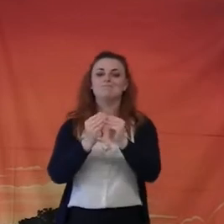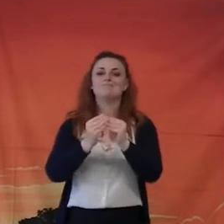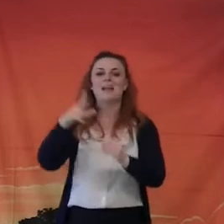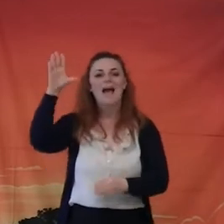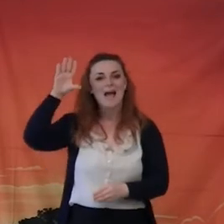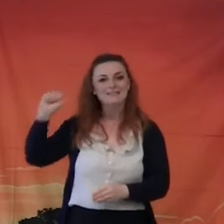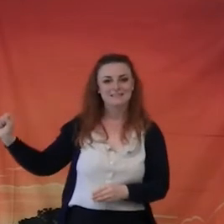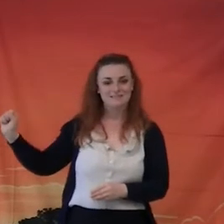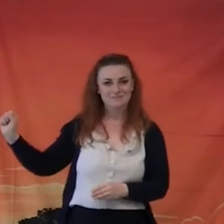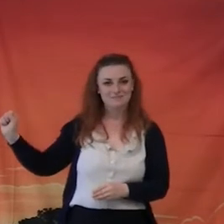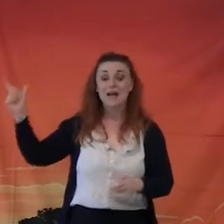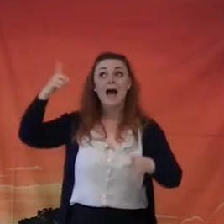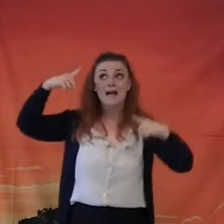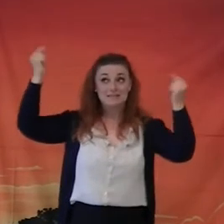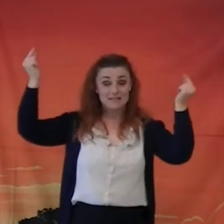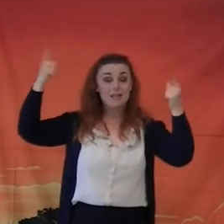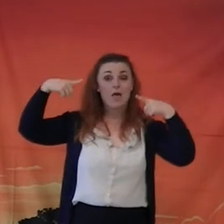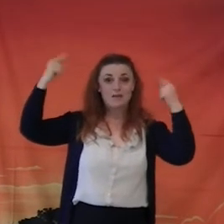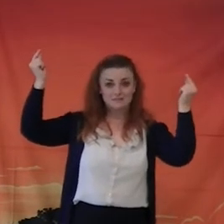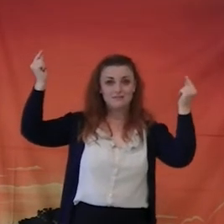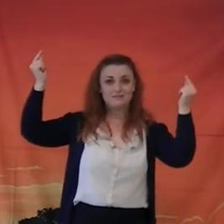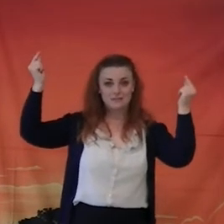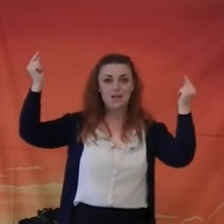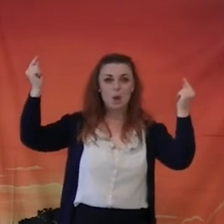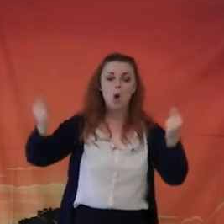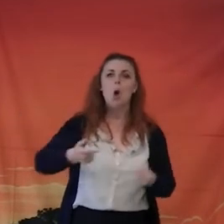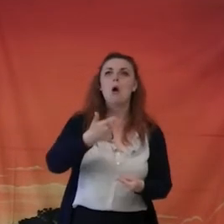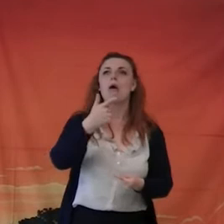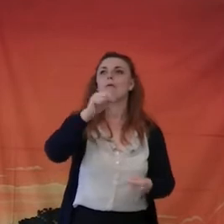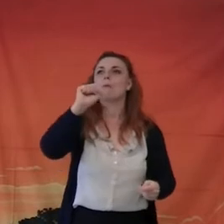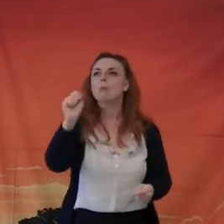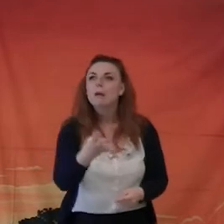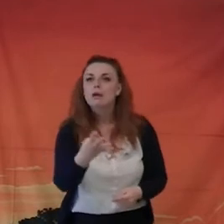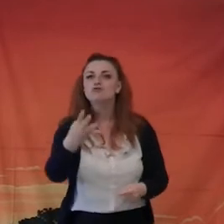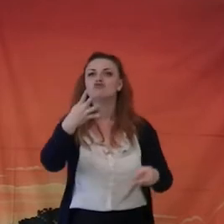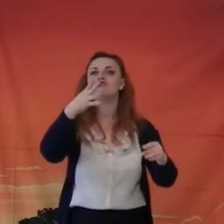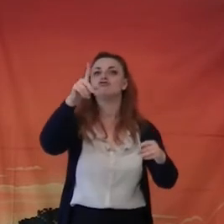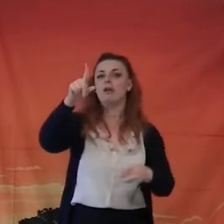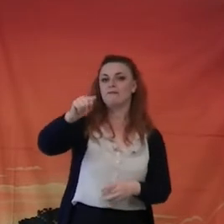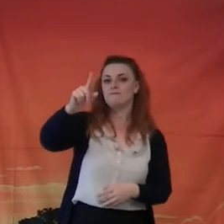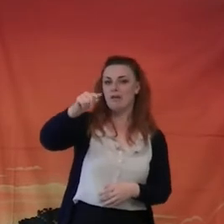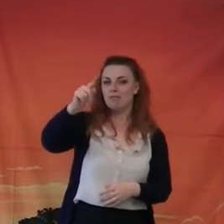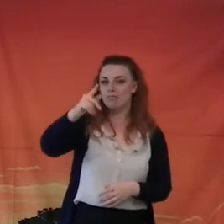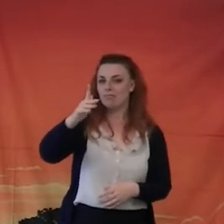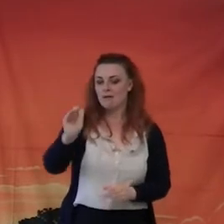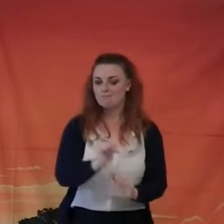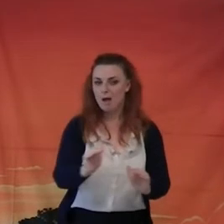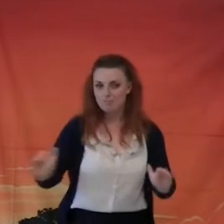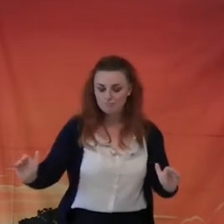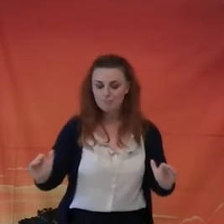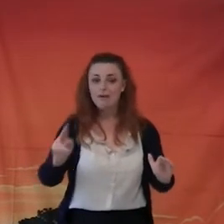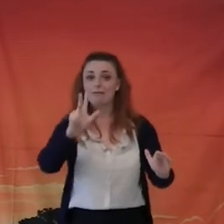15-20 bambini sono venuti ogni anno, hanno cambiato, e questo è durato 3 anni forse,